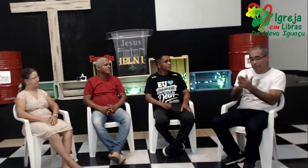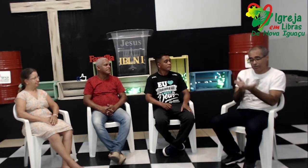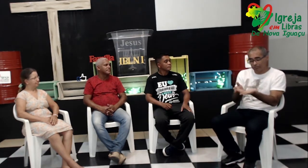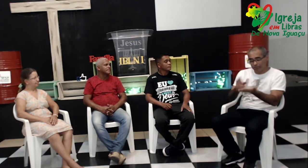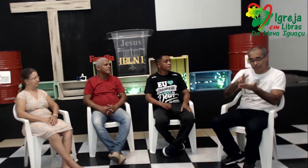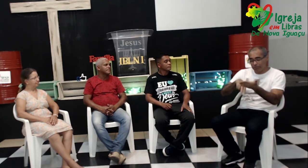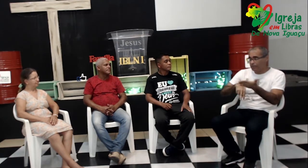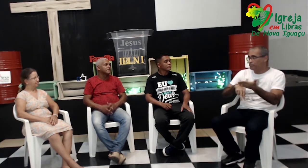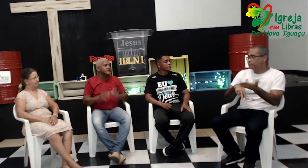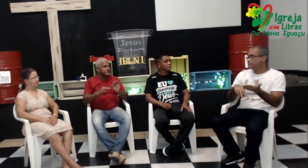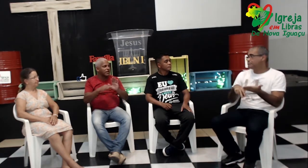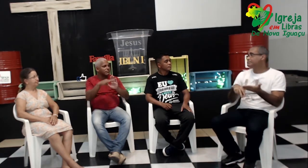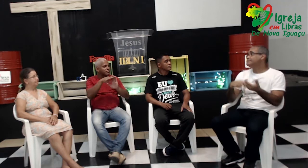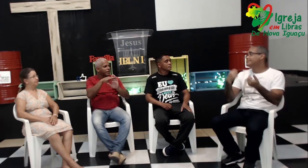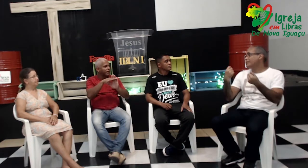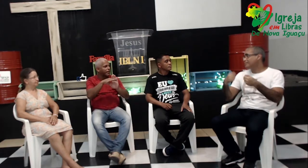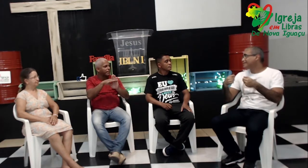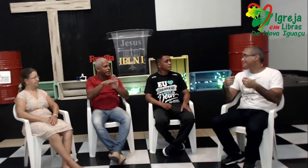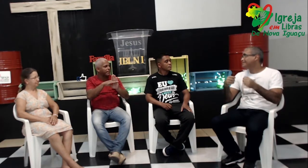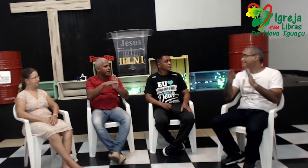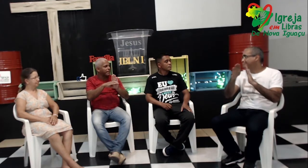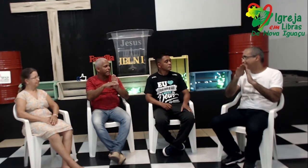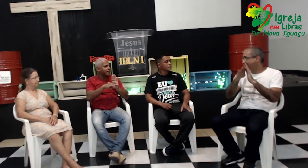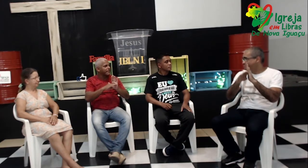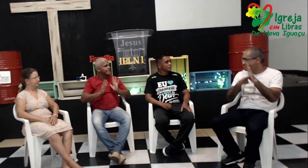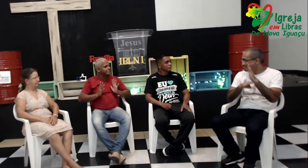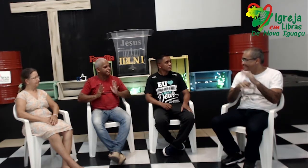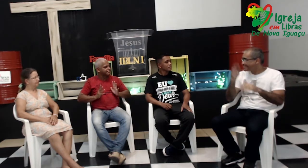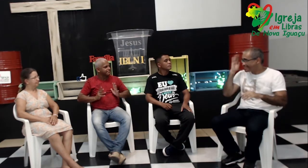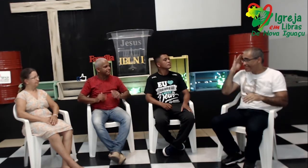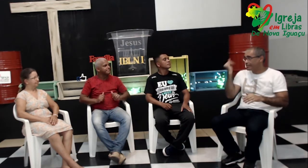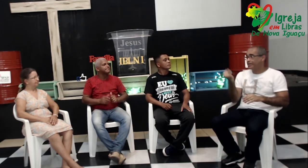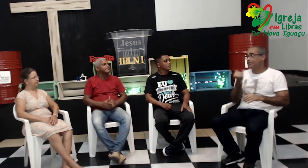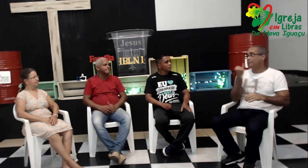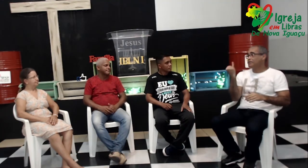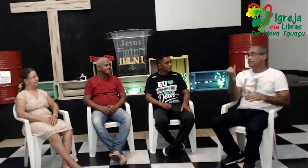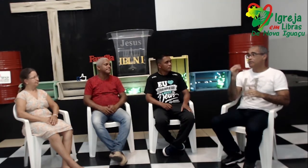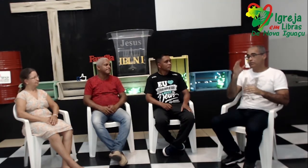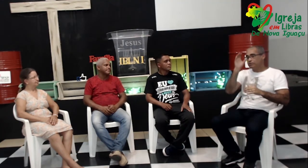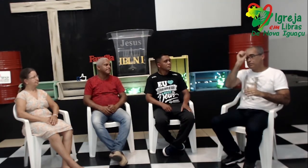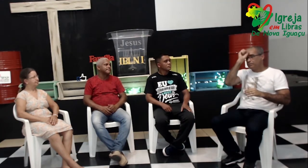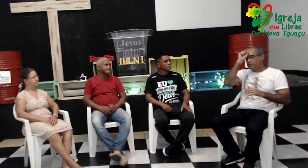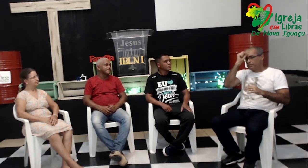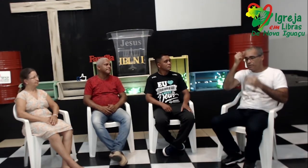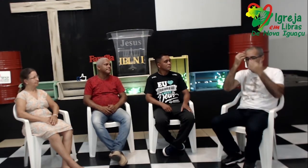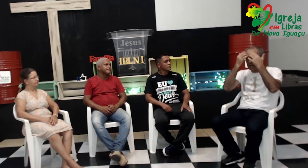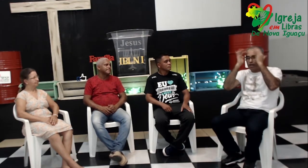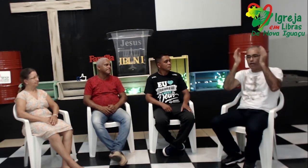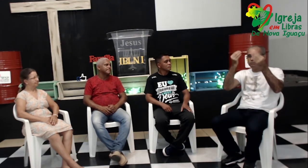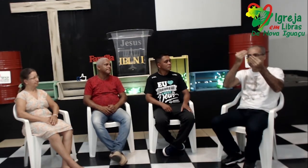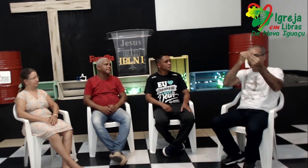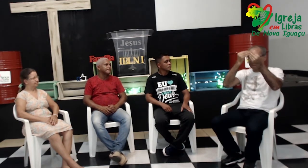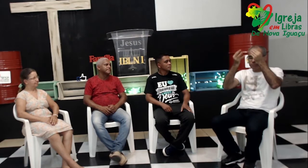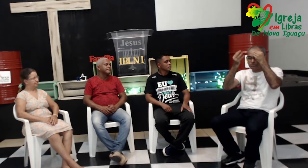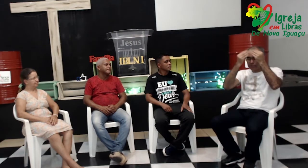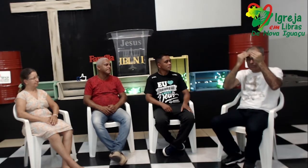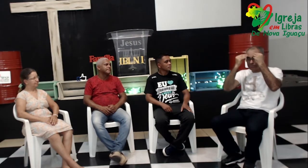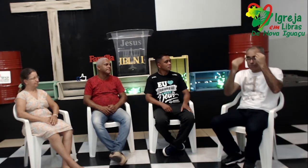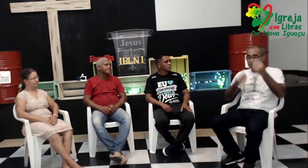qual o tempo que você dispõe para ler a Bíblia? Então você precisa ter uma organização para isso, para que a